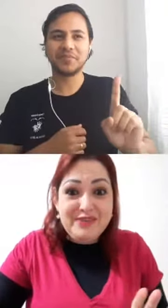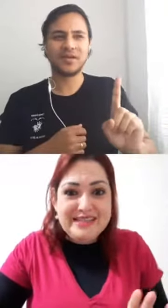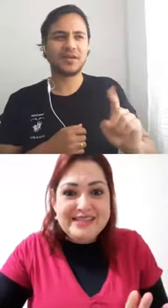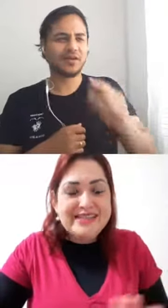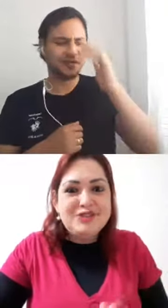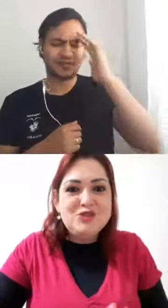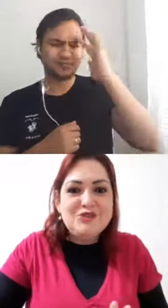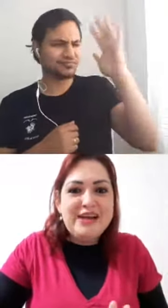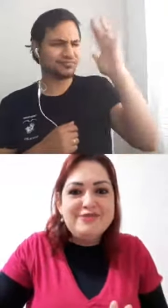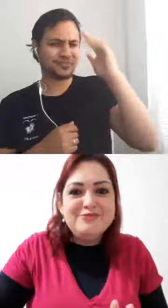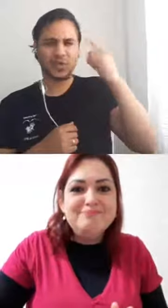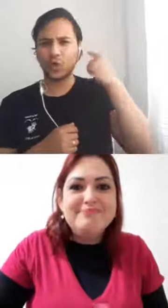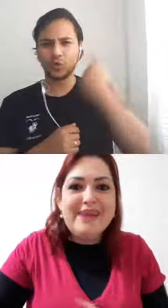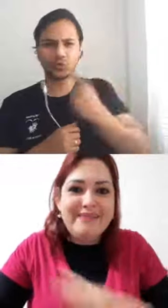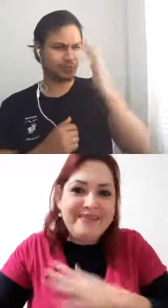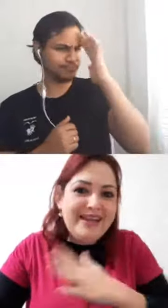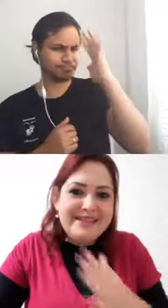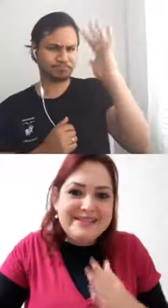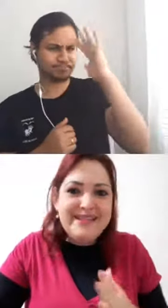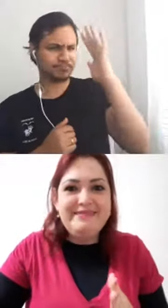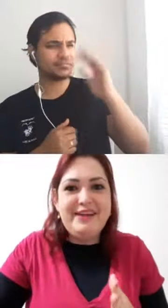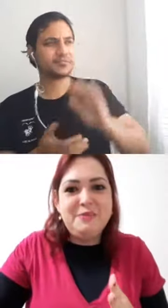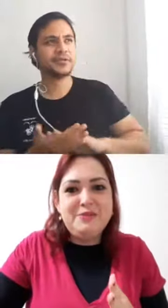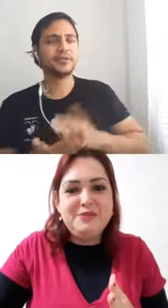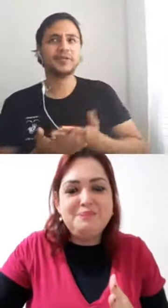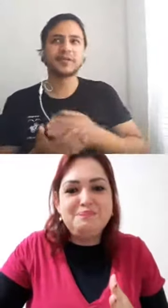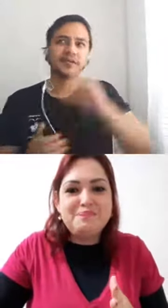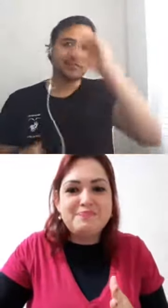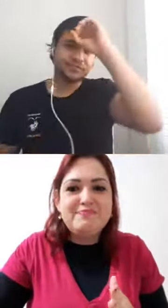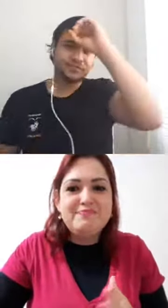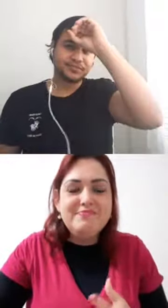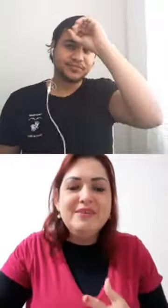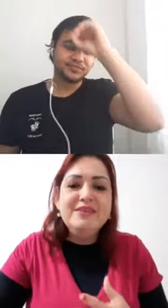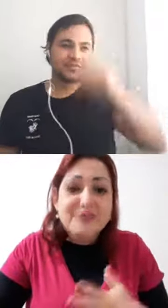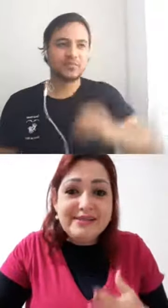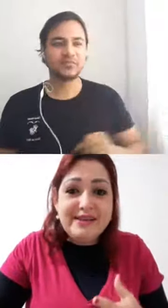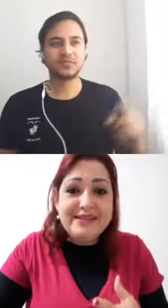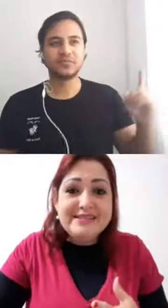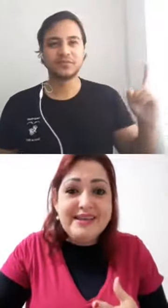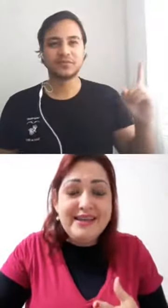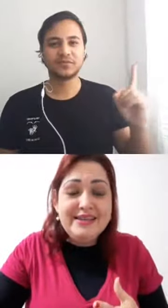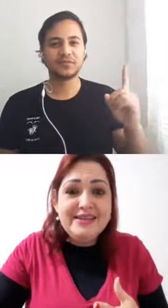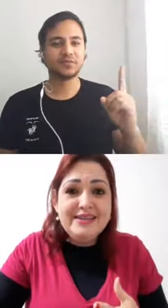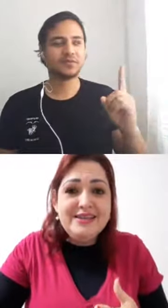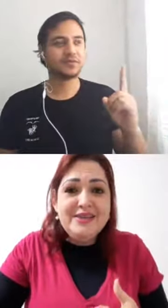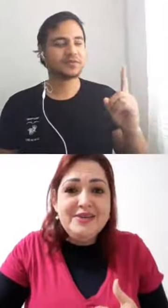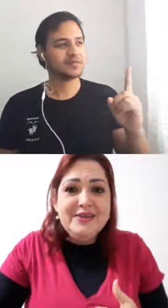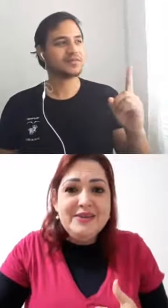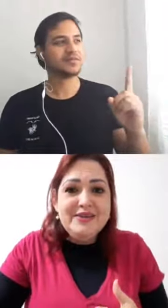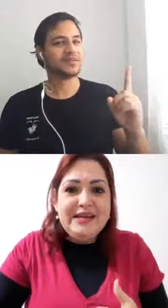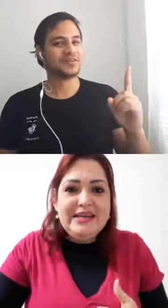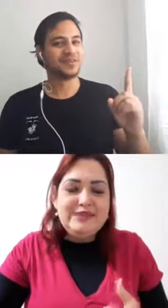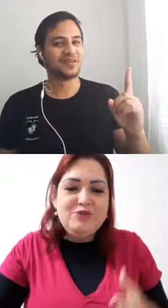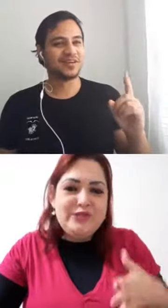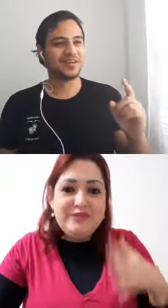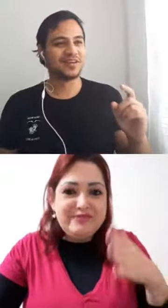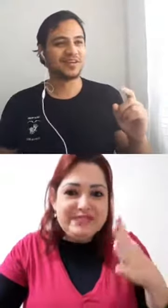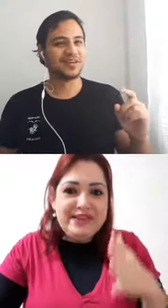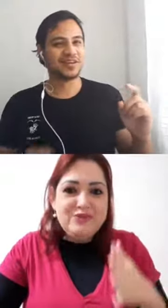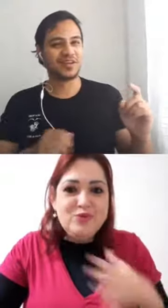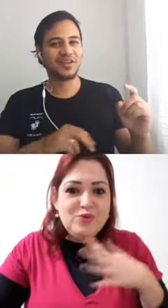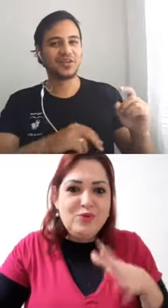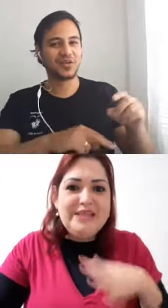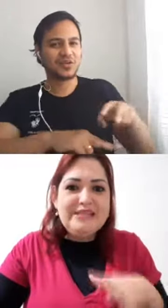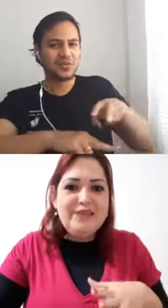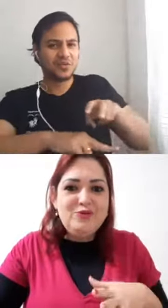na vida. Ele tinha estudado até ali sem intérprete. E eu entrei na sala, o Rodrigo estava